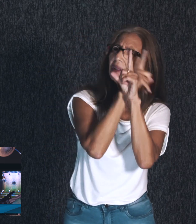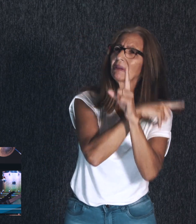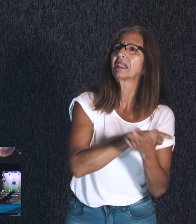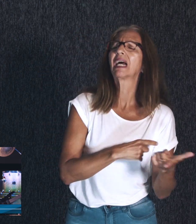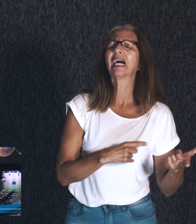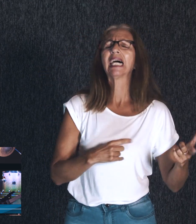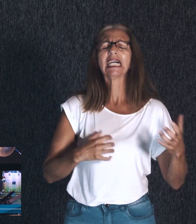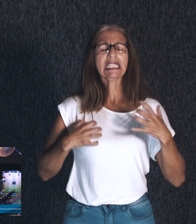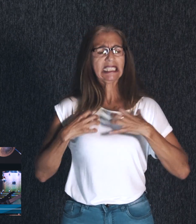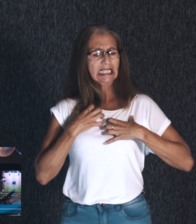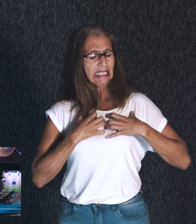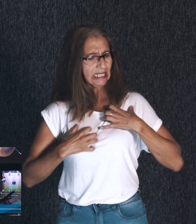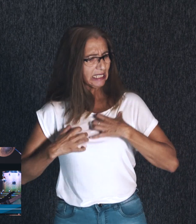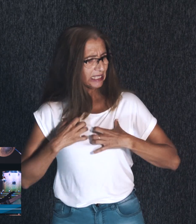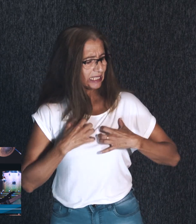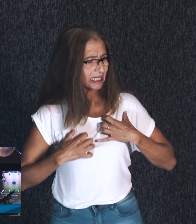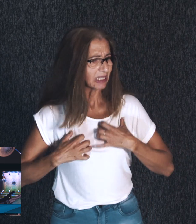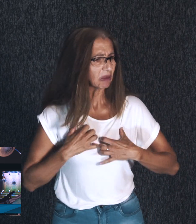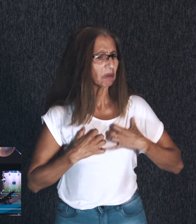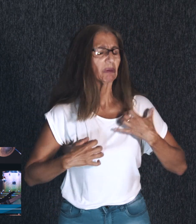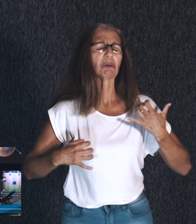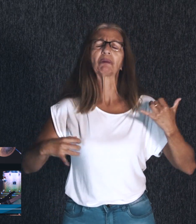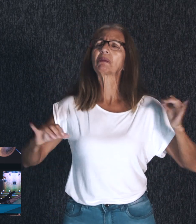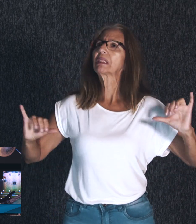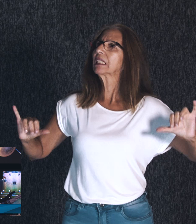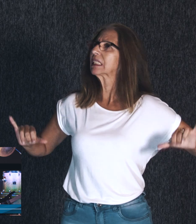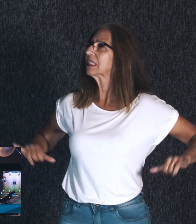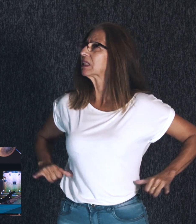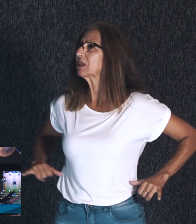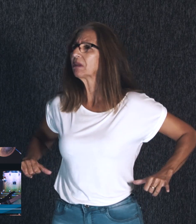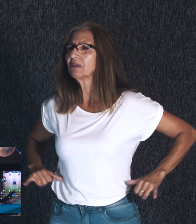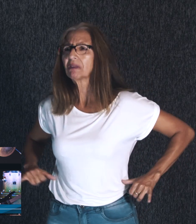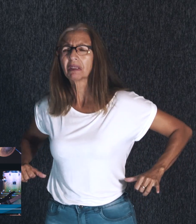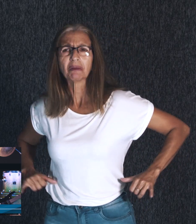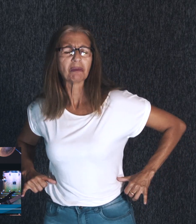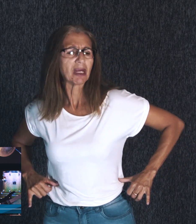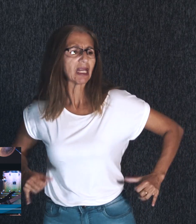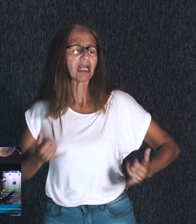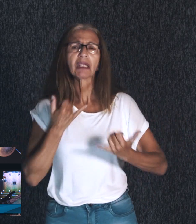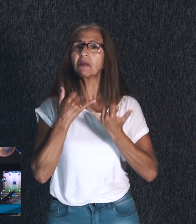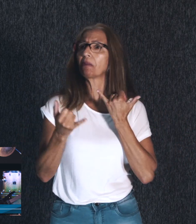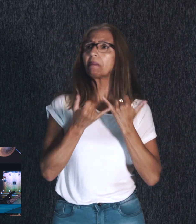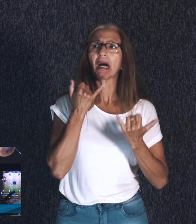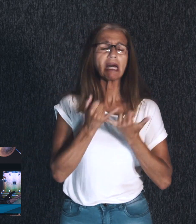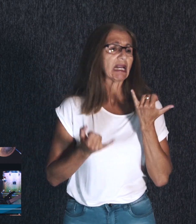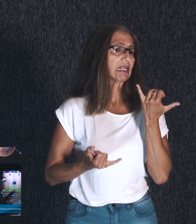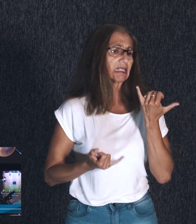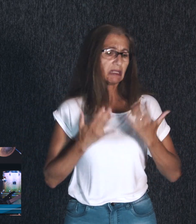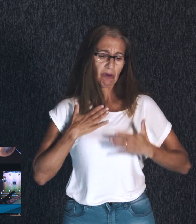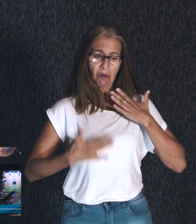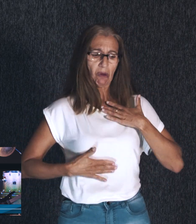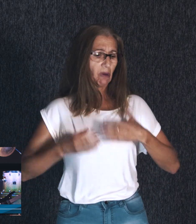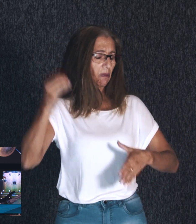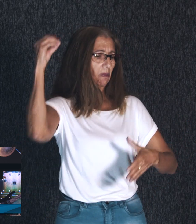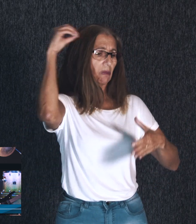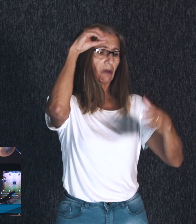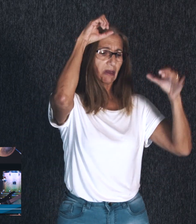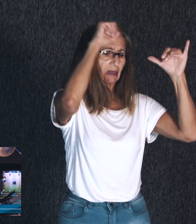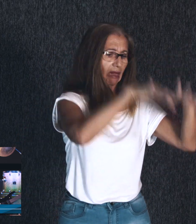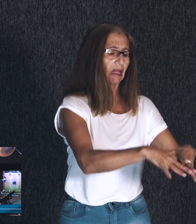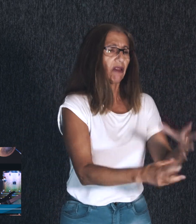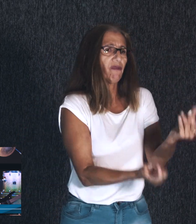eles não o encobrirão. Quando você andar através do fogo, não se queimará.